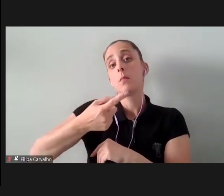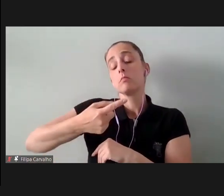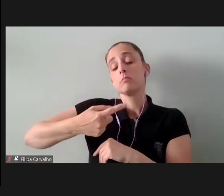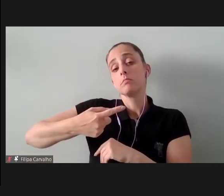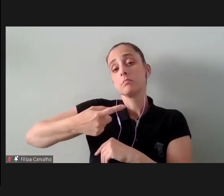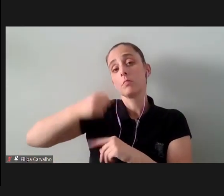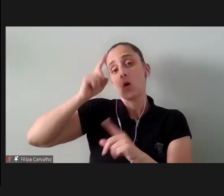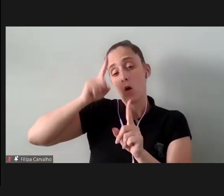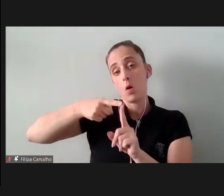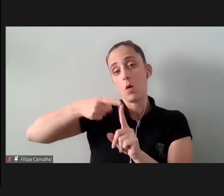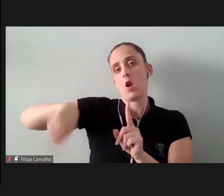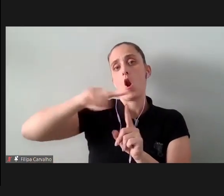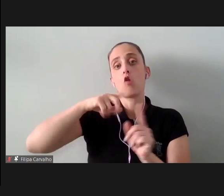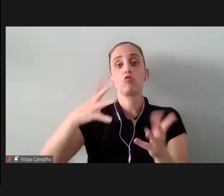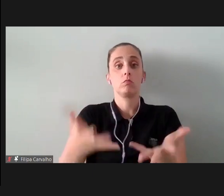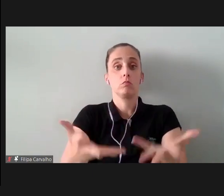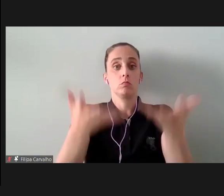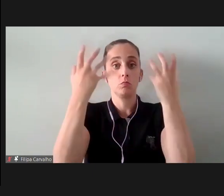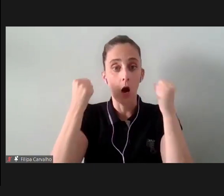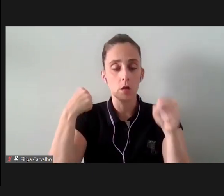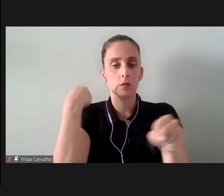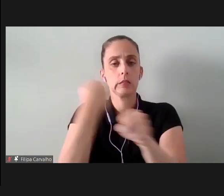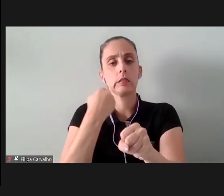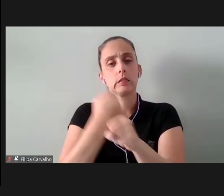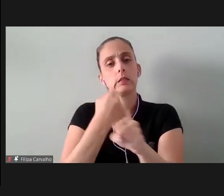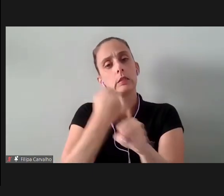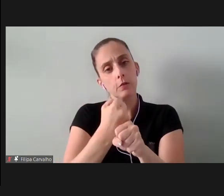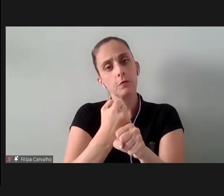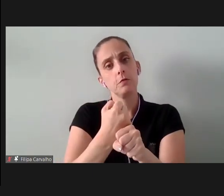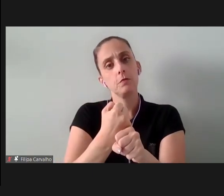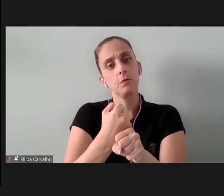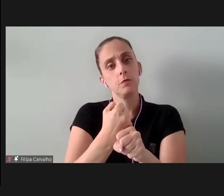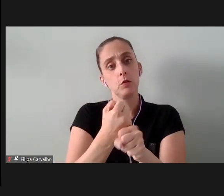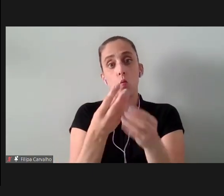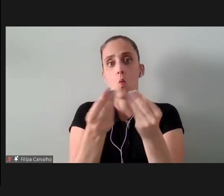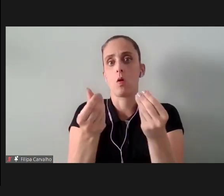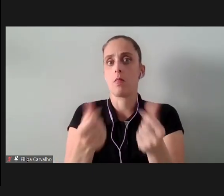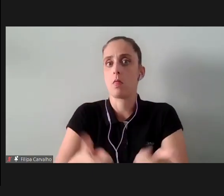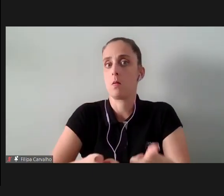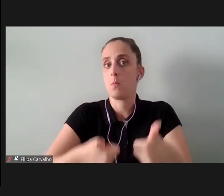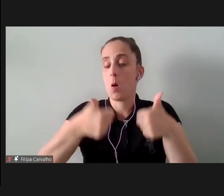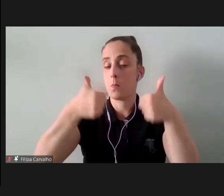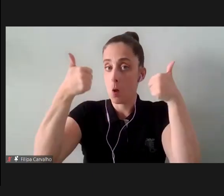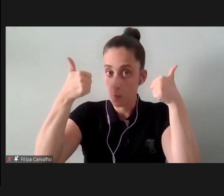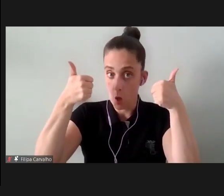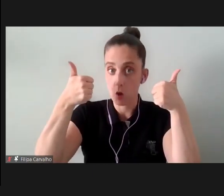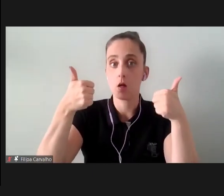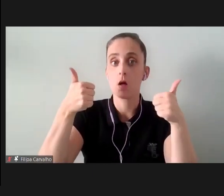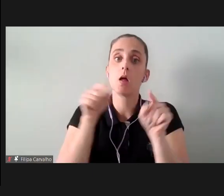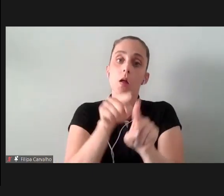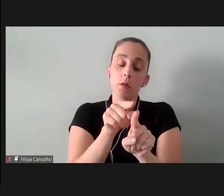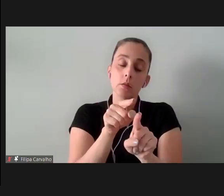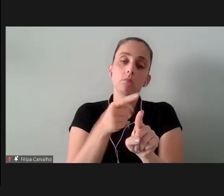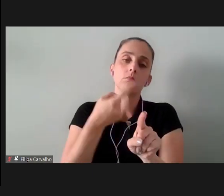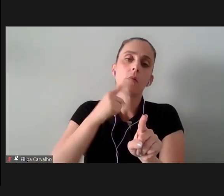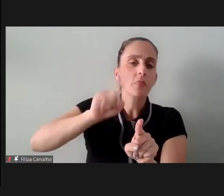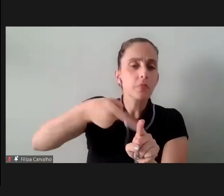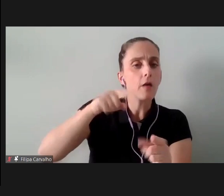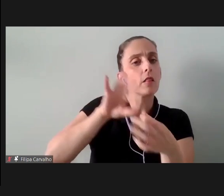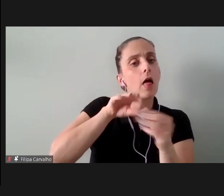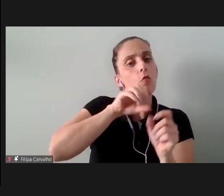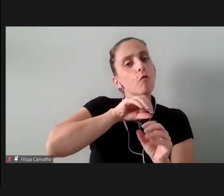para termos a ambição de ter um serviço cada vez mais de qualidade, e para isso temos de, através de